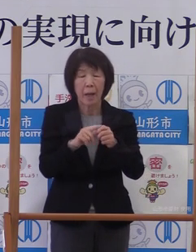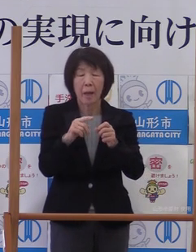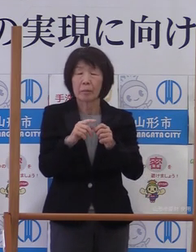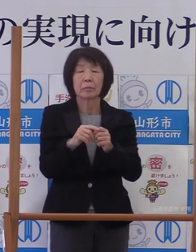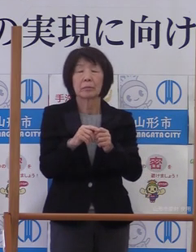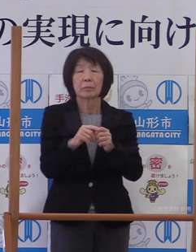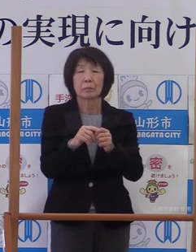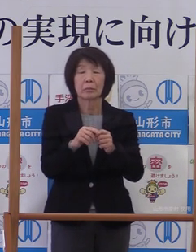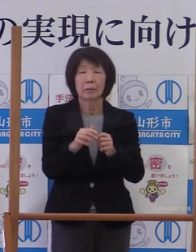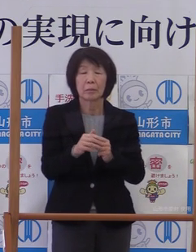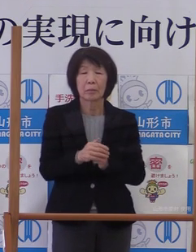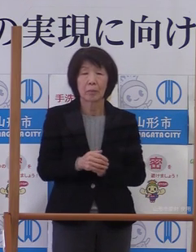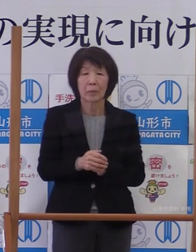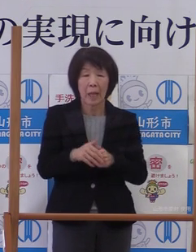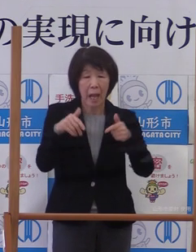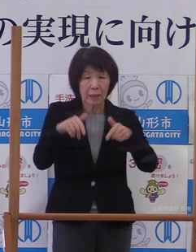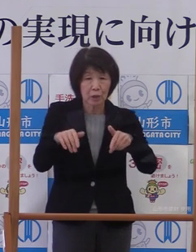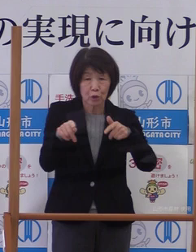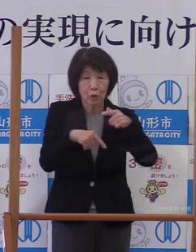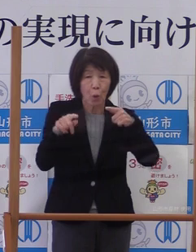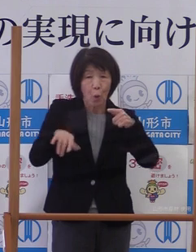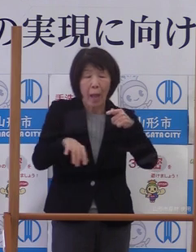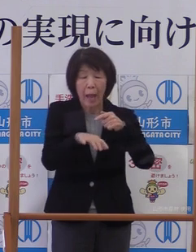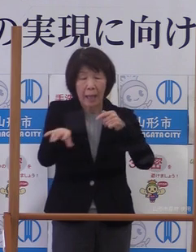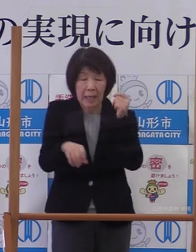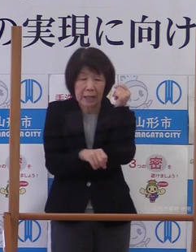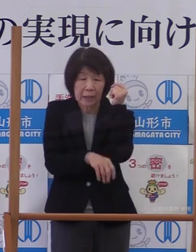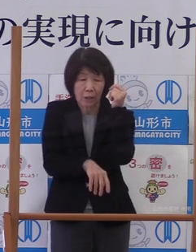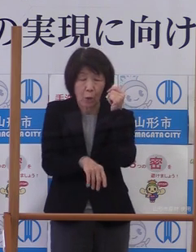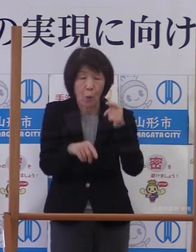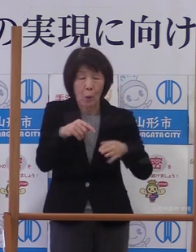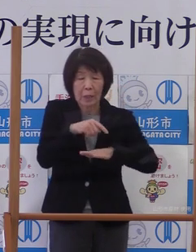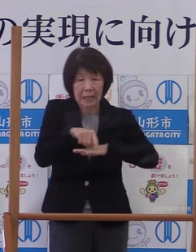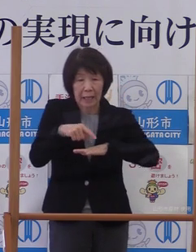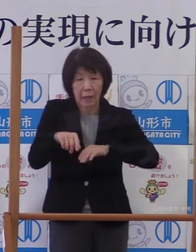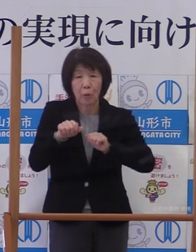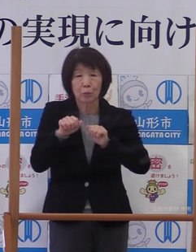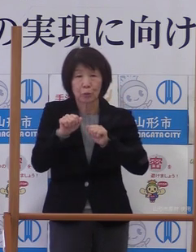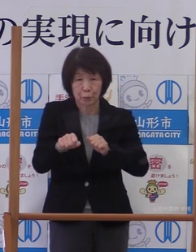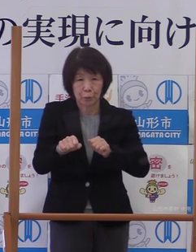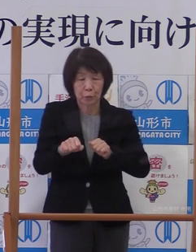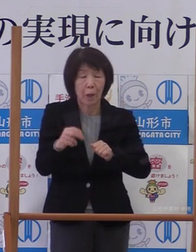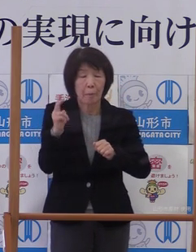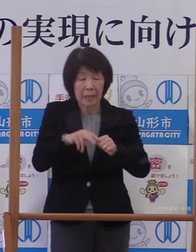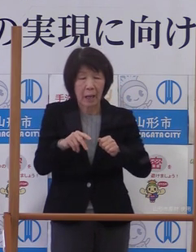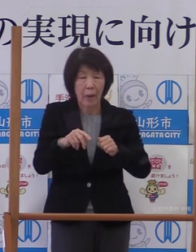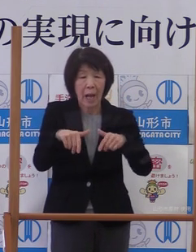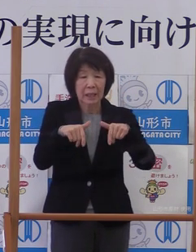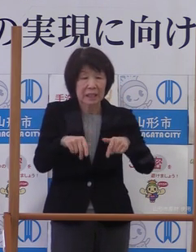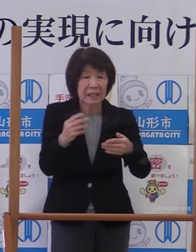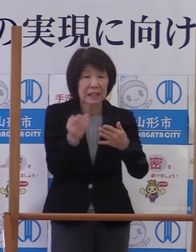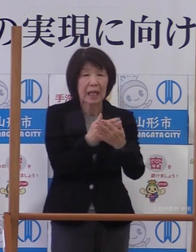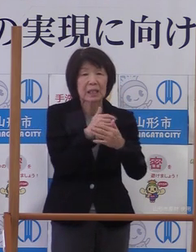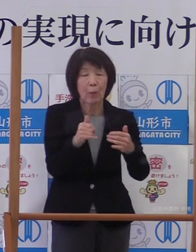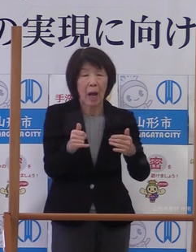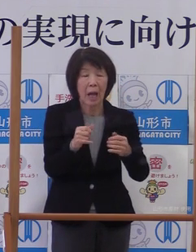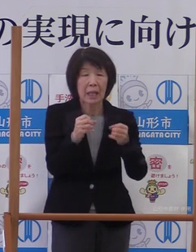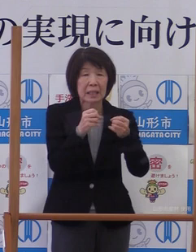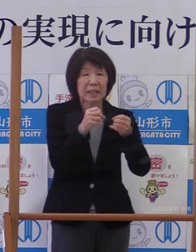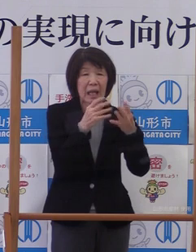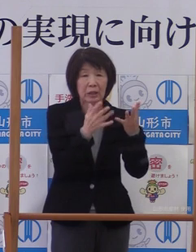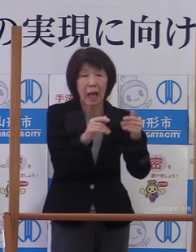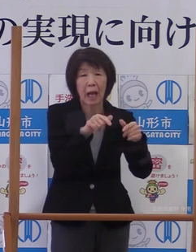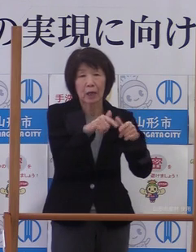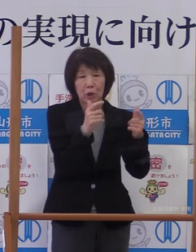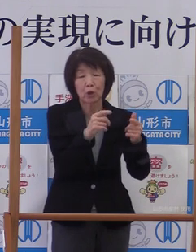入を推進し、西公園において基本設計を行うとともに、西成沢公園及び桜木公園の